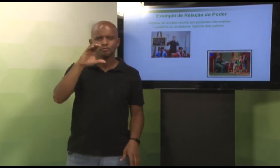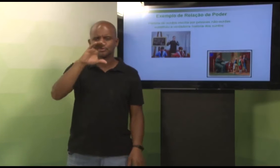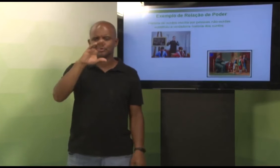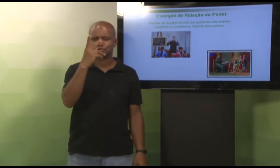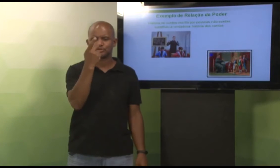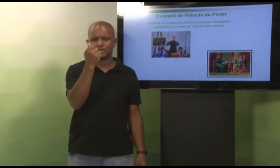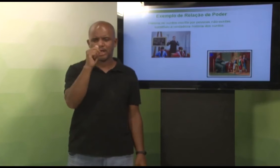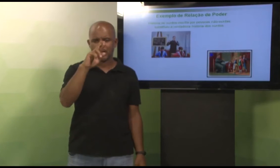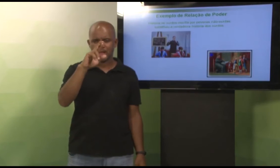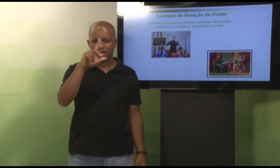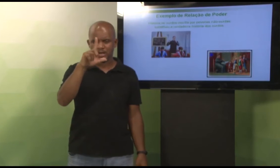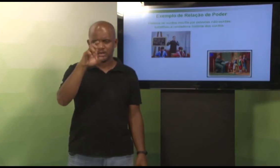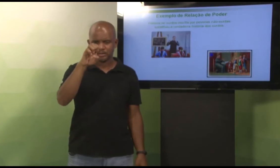Teve na história